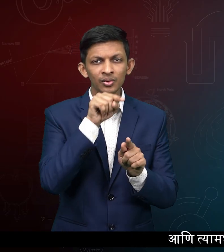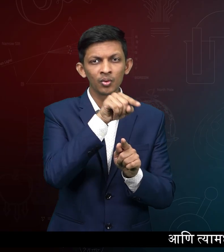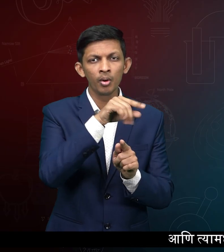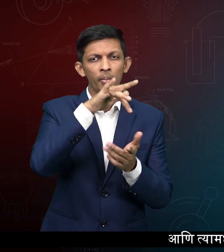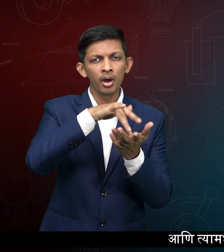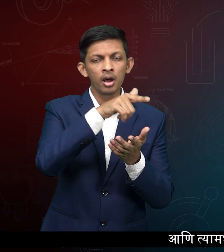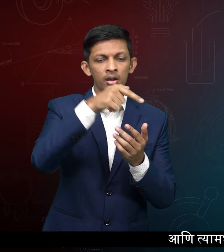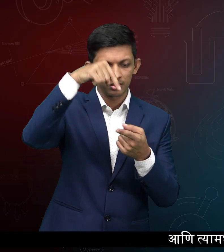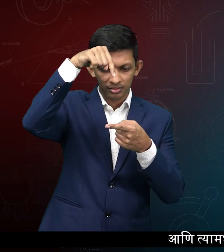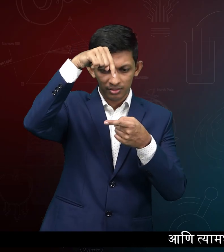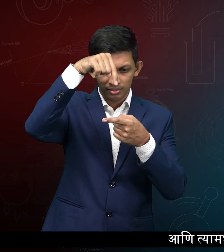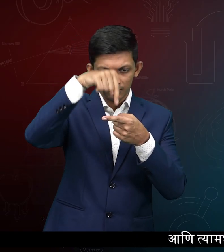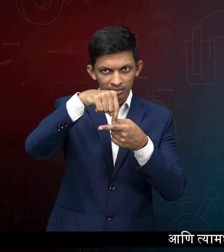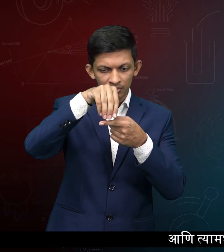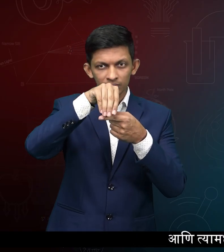त्यामधून विद्युत प्रवाह प्रवाहित होतो,